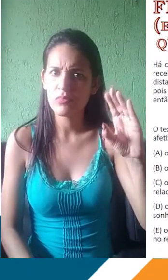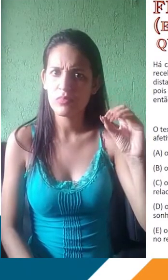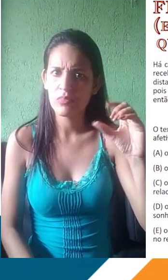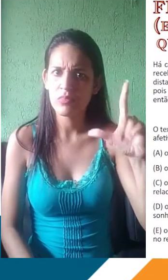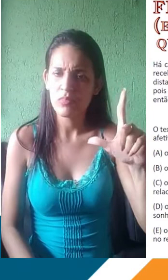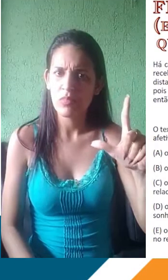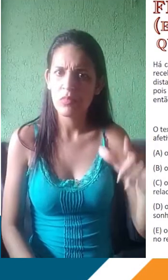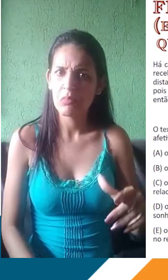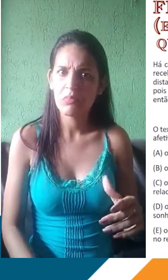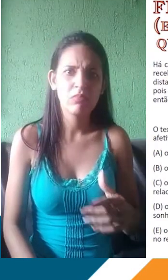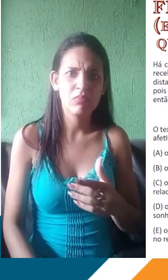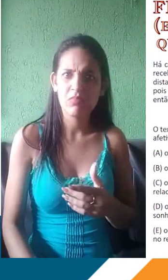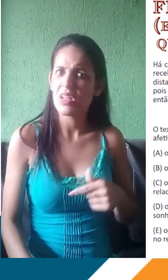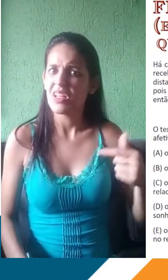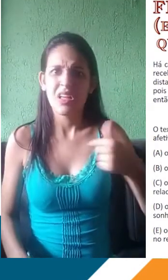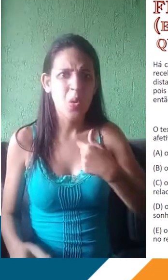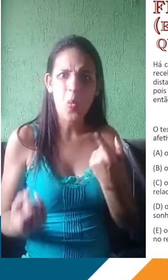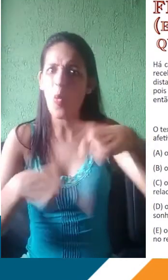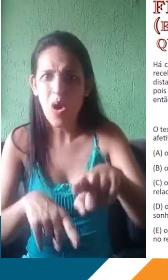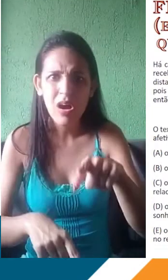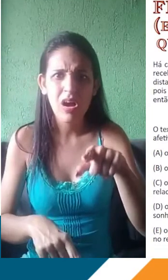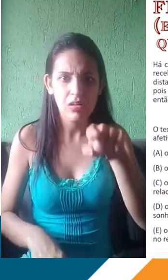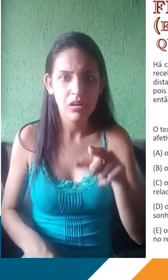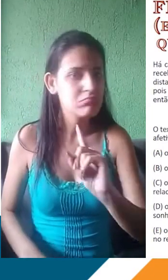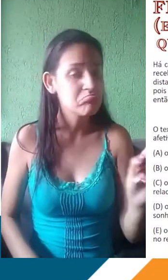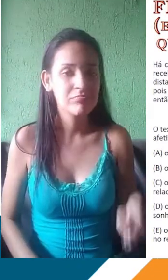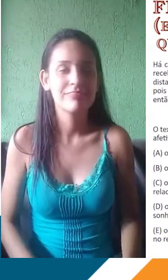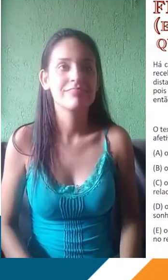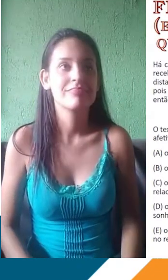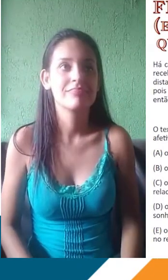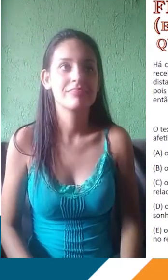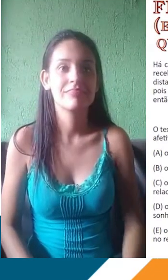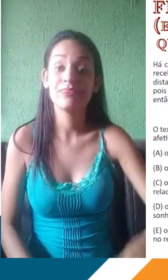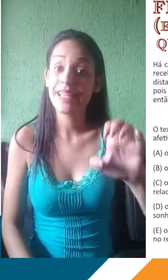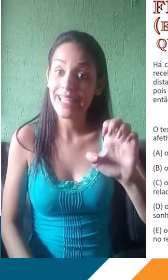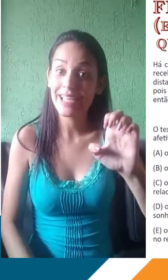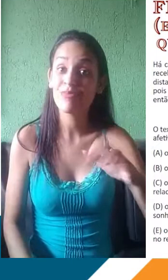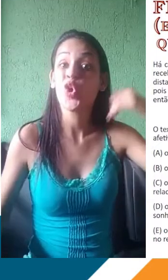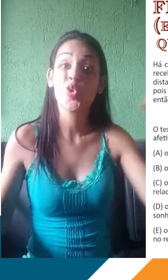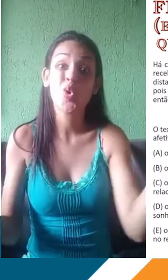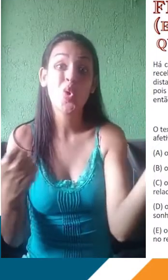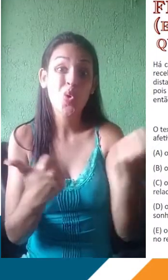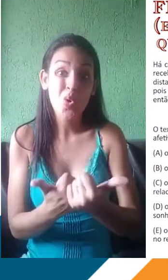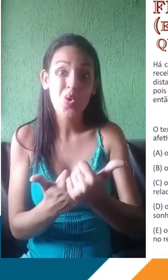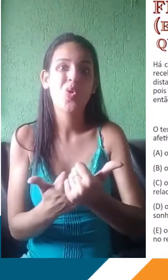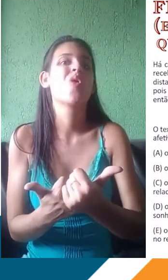E por último, a letra E, o frescobol e o tênis, que tem as suas ordens trocadas pelo uso da